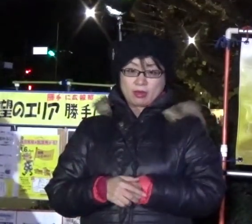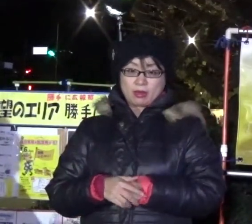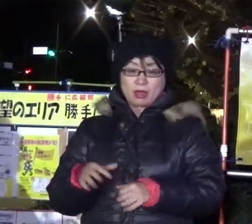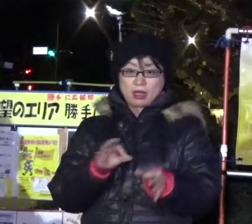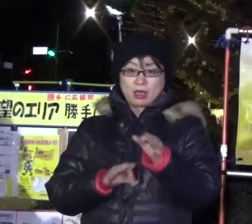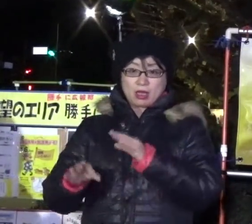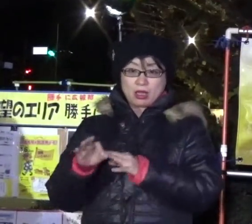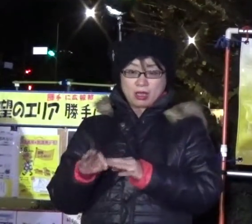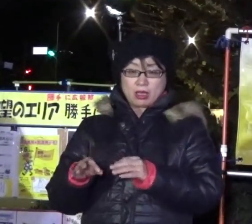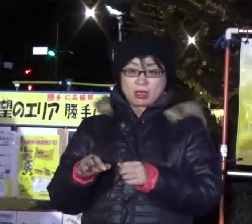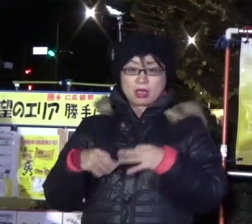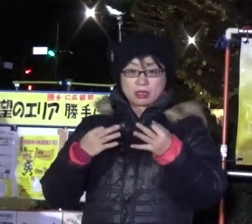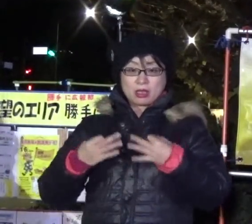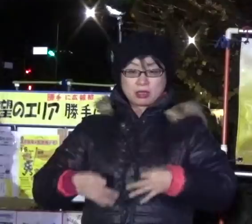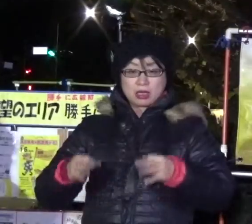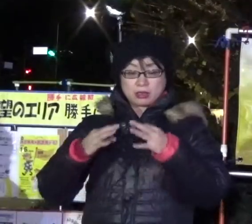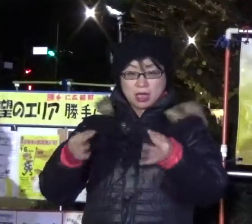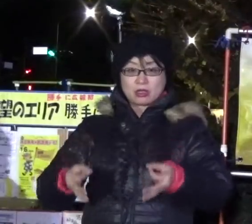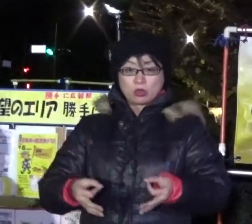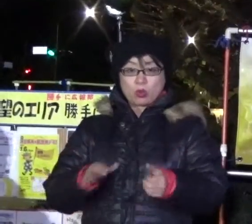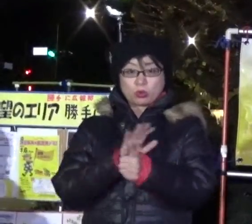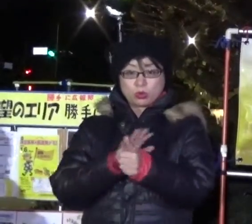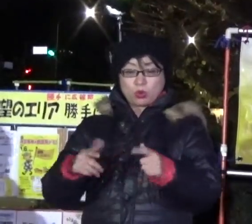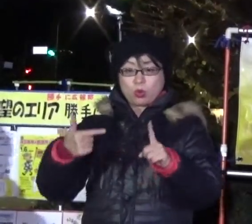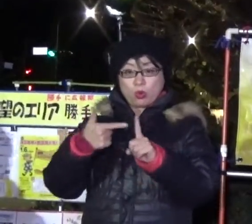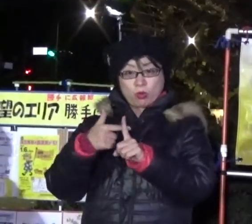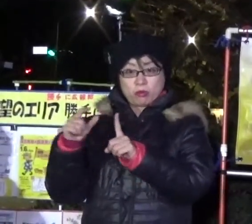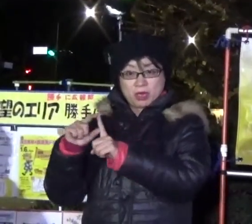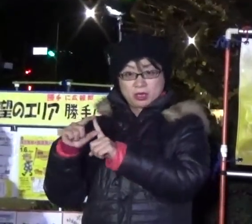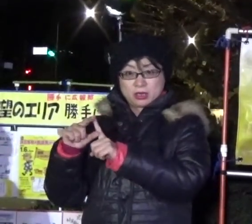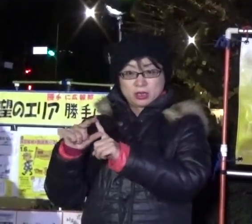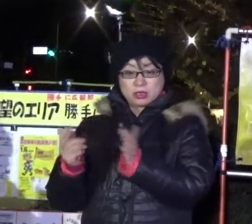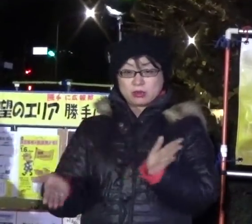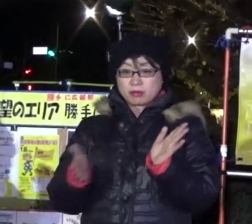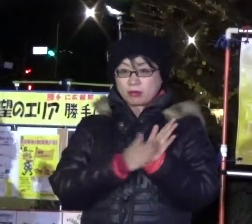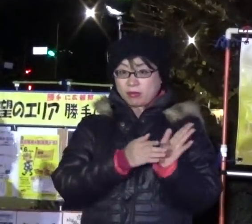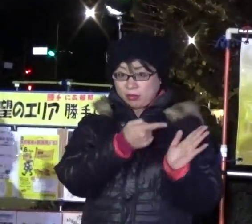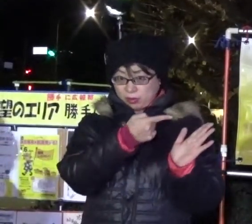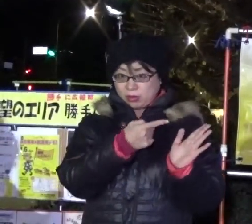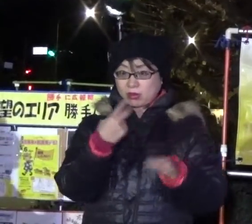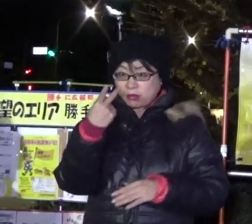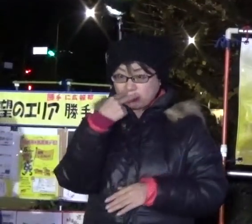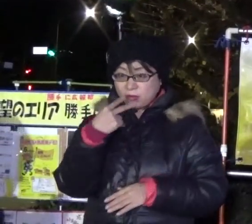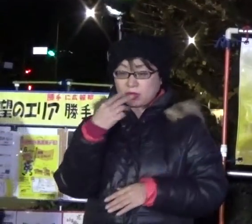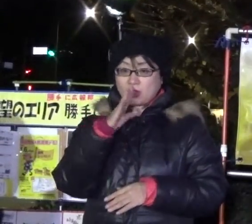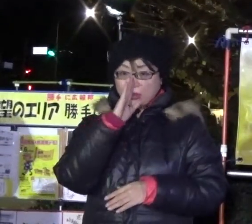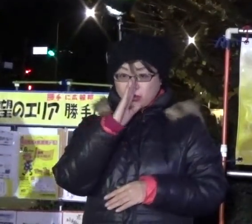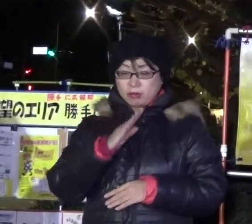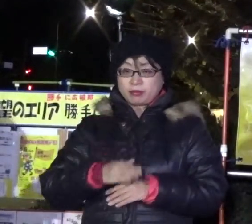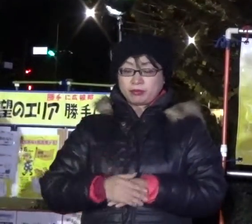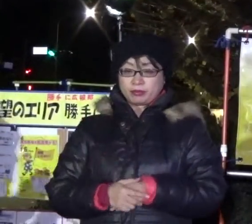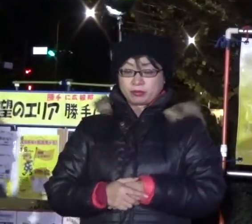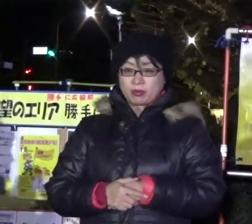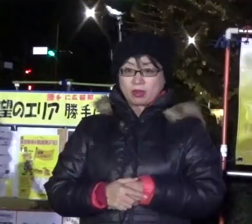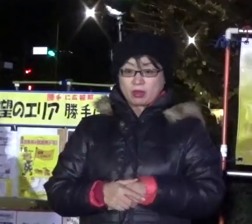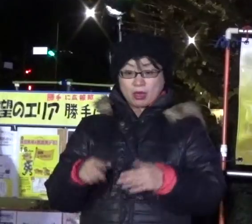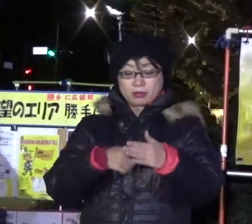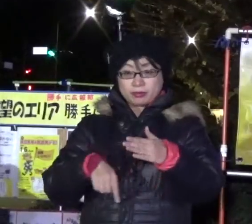省のホームページに載ってますので、ぜひご覧いただきたいんですけども、まず特徴をかいつまんで申し上げると